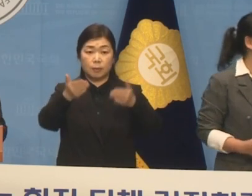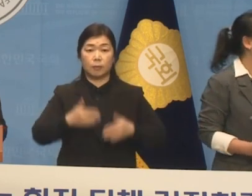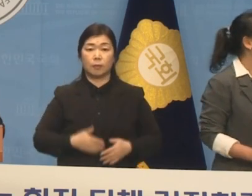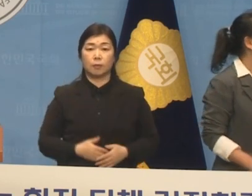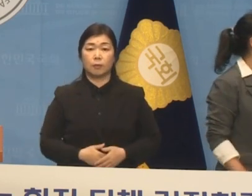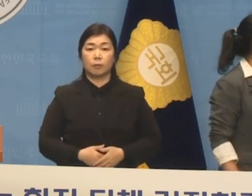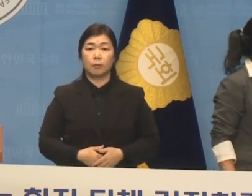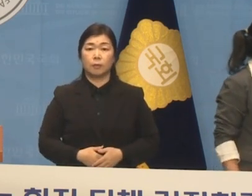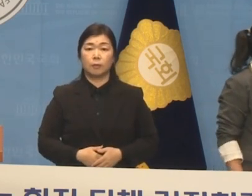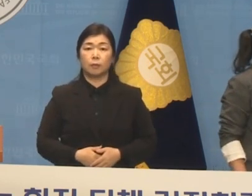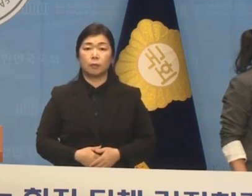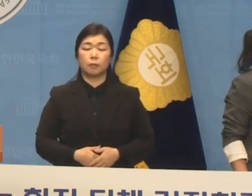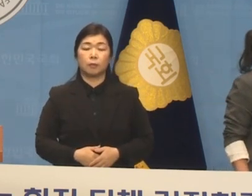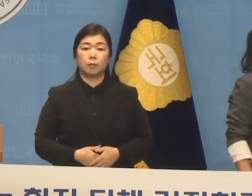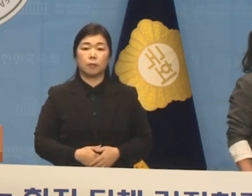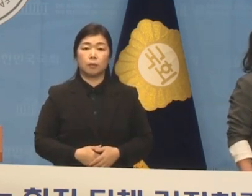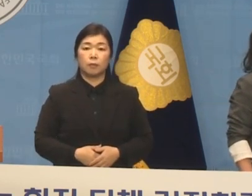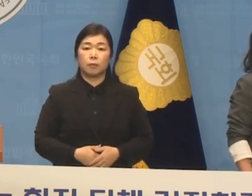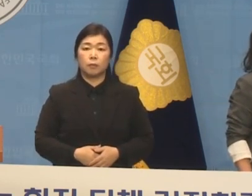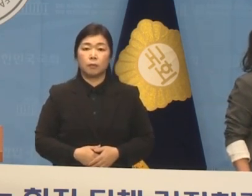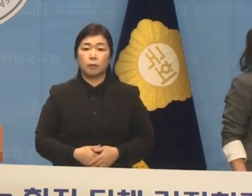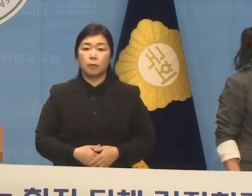있겠습니다.